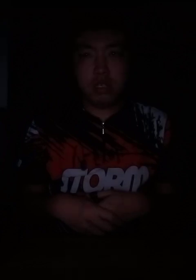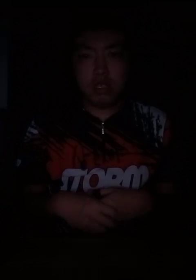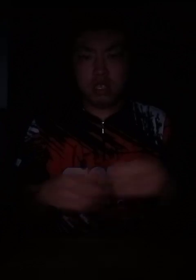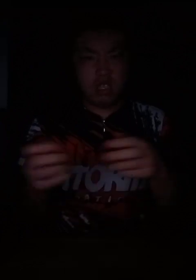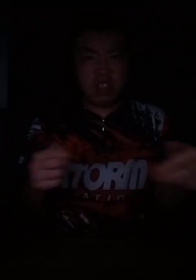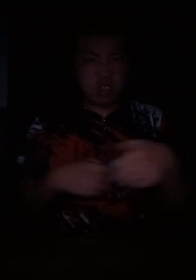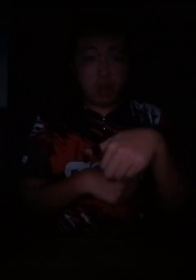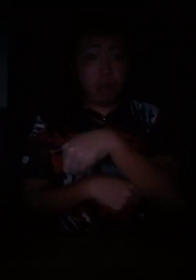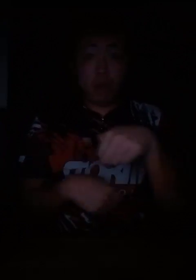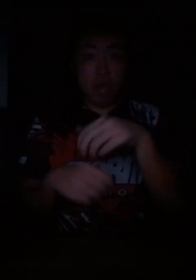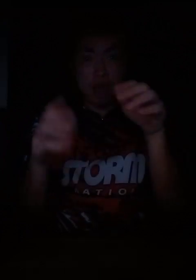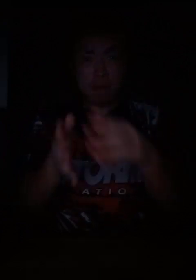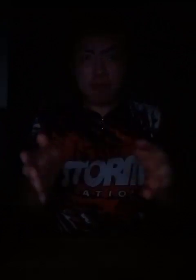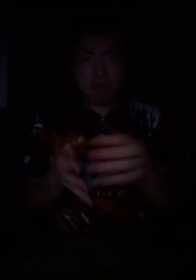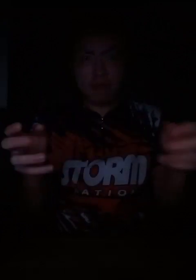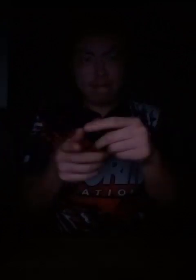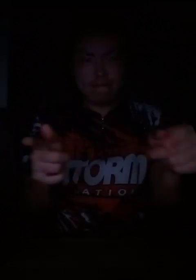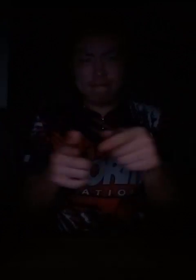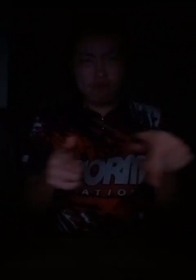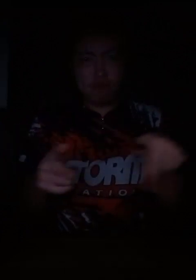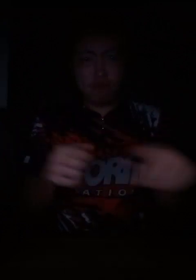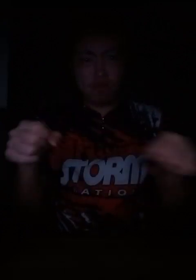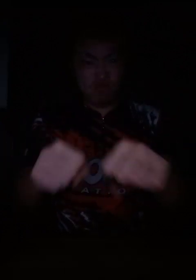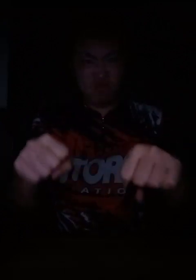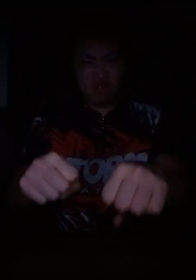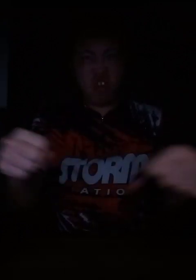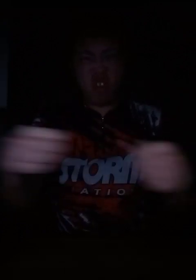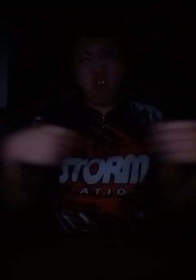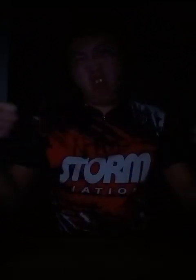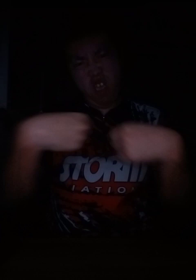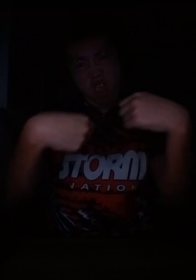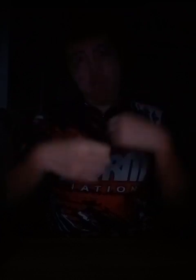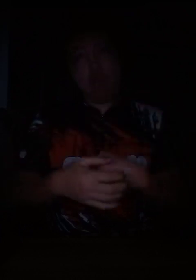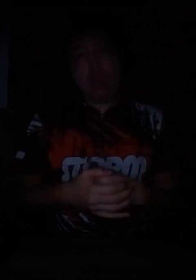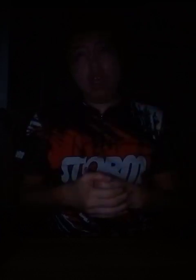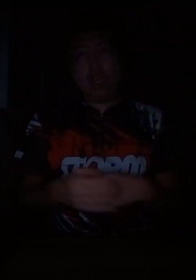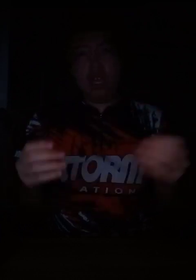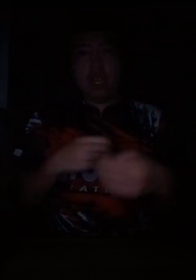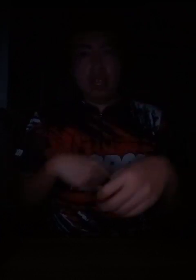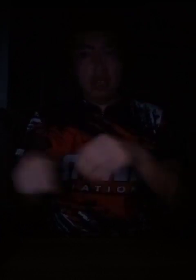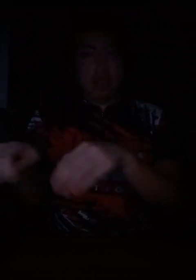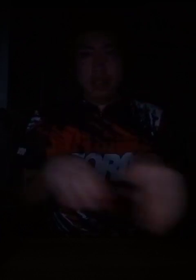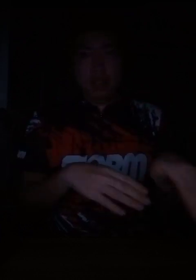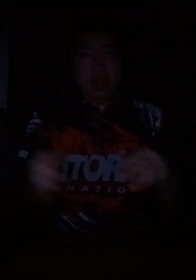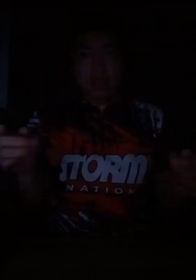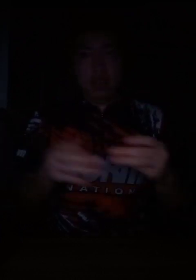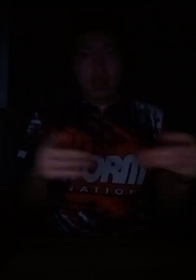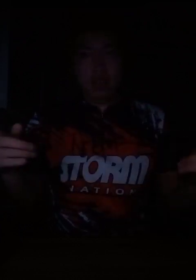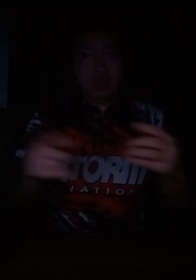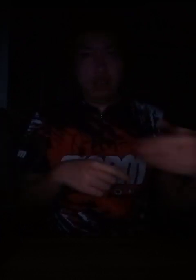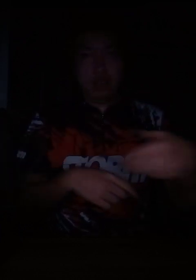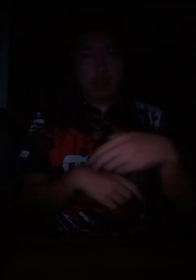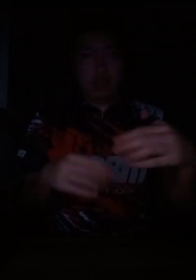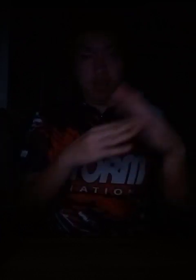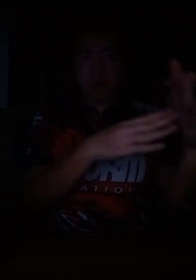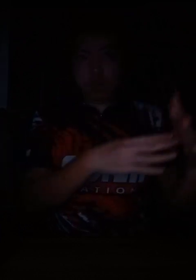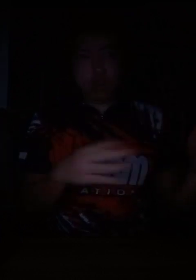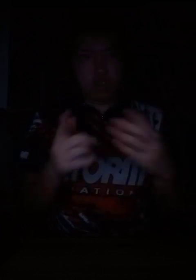달리는 마을버스 앞을 빨간색 외제 스포츠카가 가로막습니다. 이 차에서 내린 운전자는 마을버스에 올라타서 60대